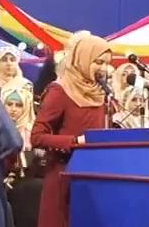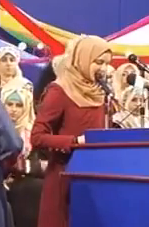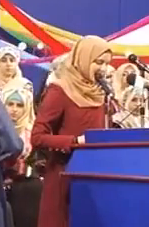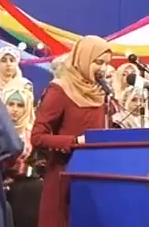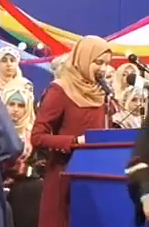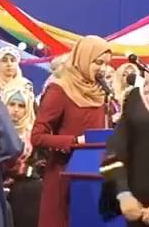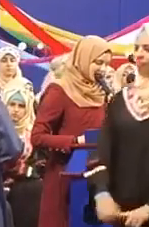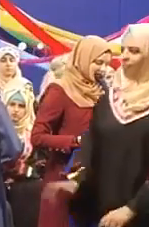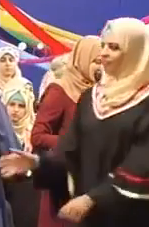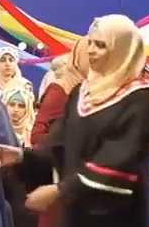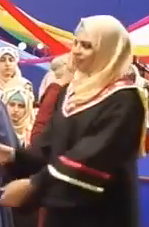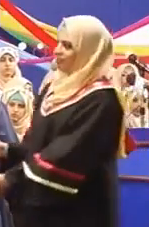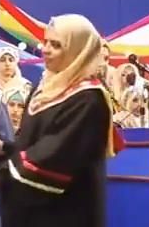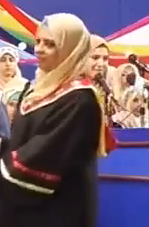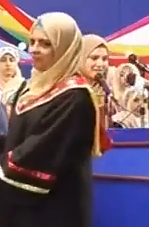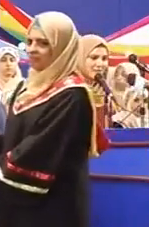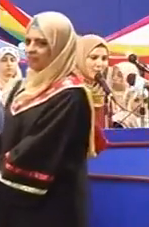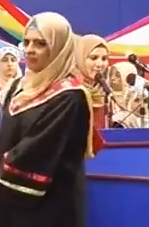سحر جلال محمد أبو عمرة،